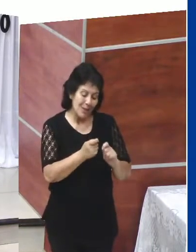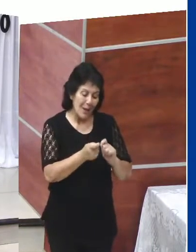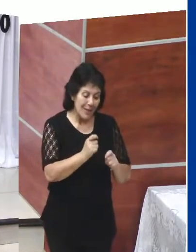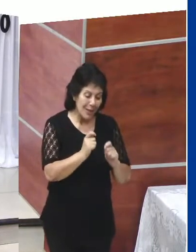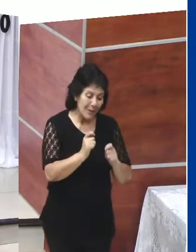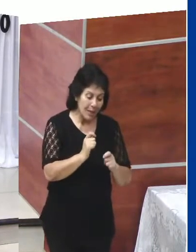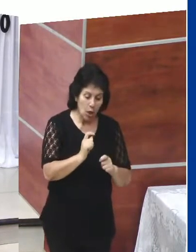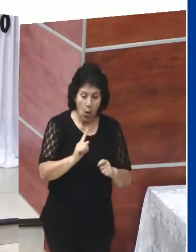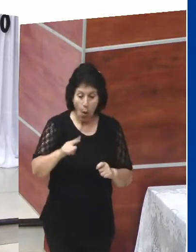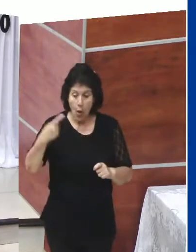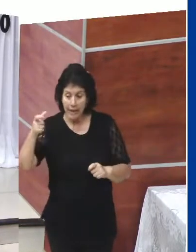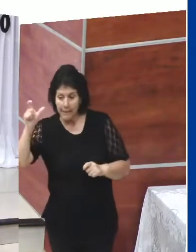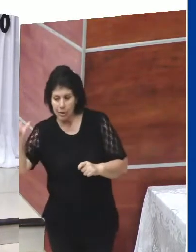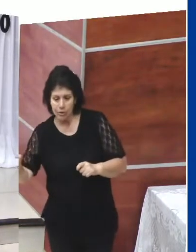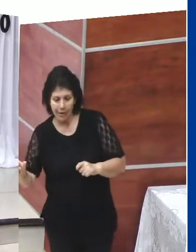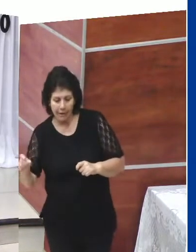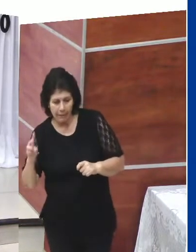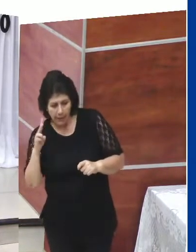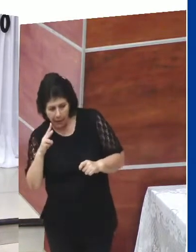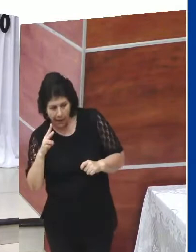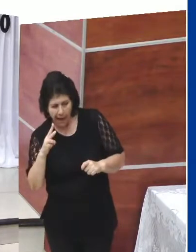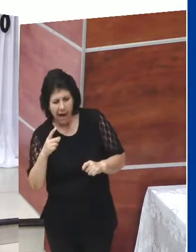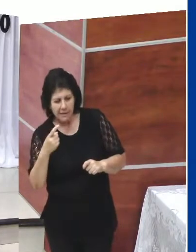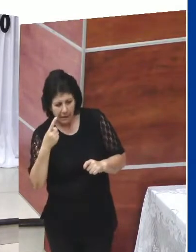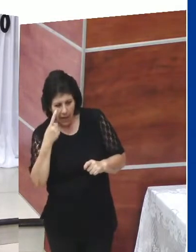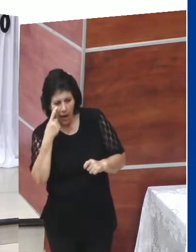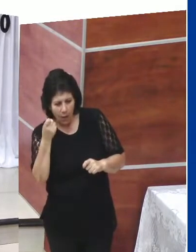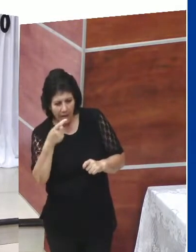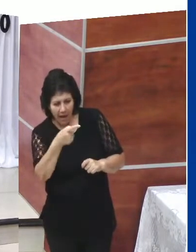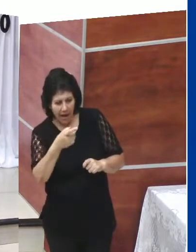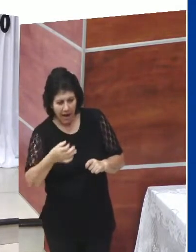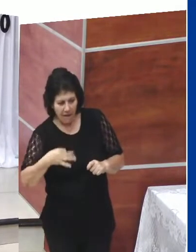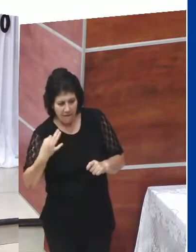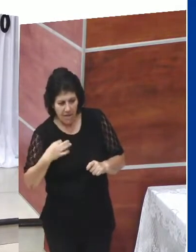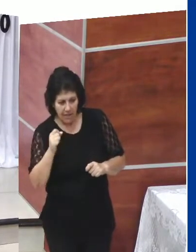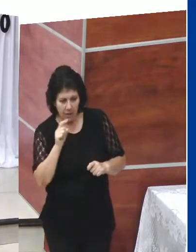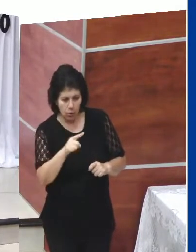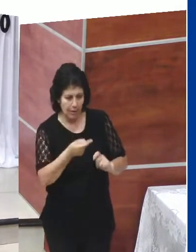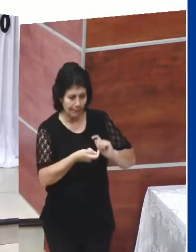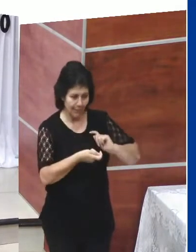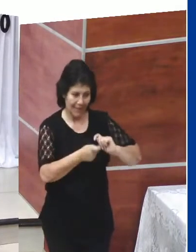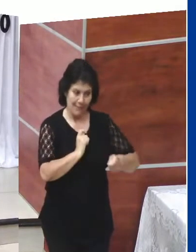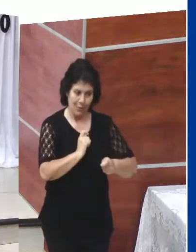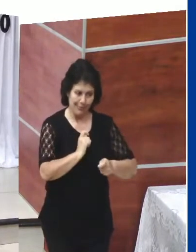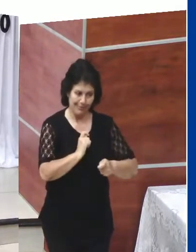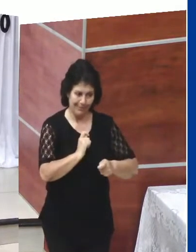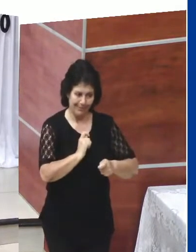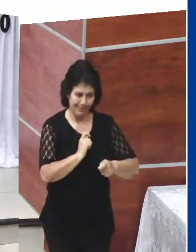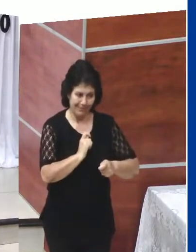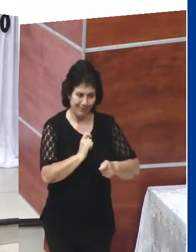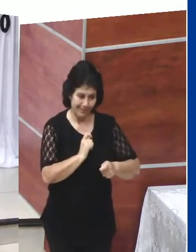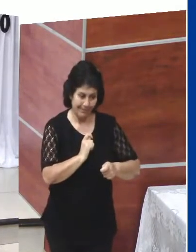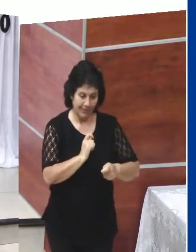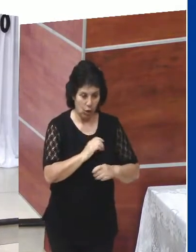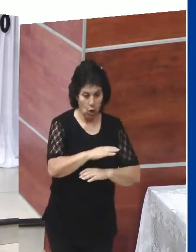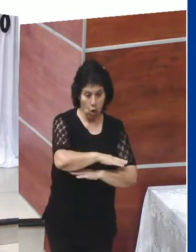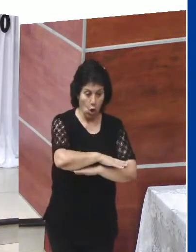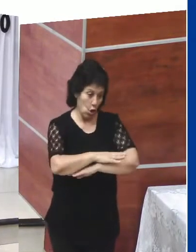Va a cambiar su actitud, va a cambiar su perspectiva y va a cambiar su conducta.